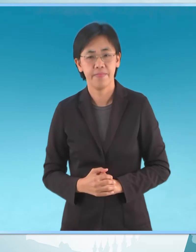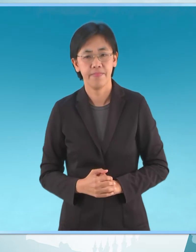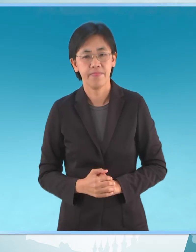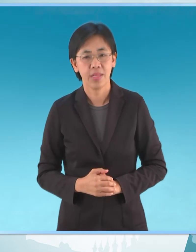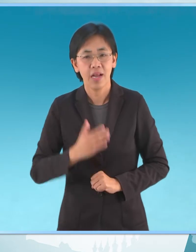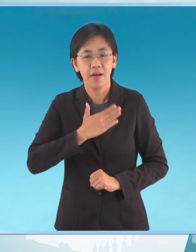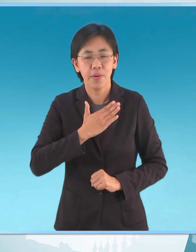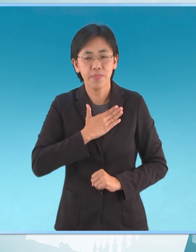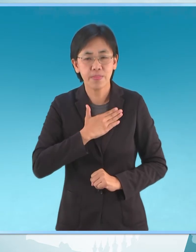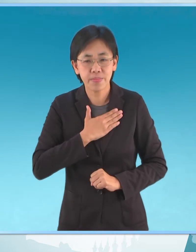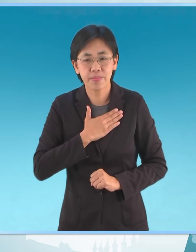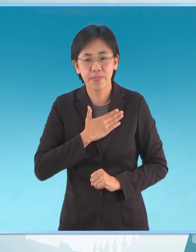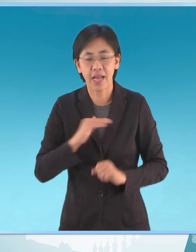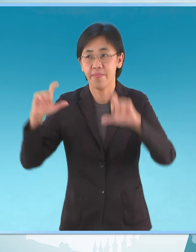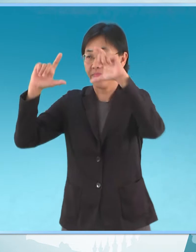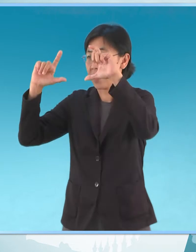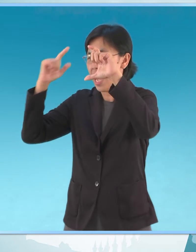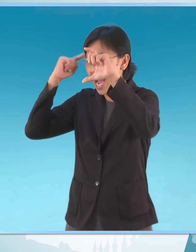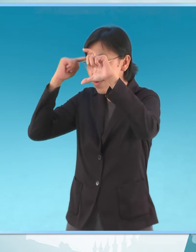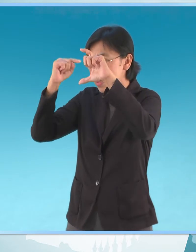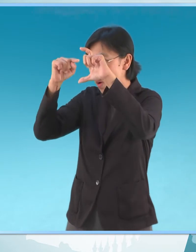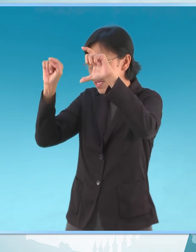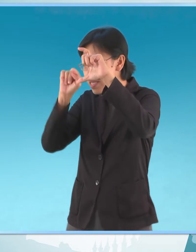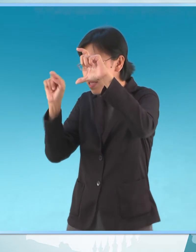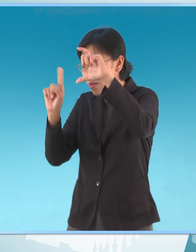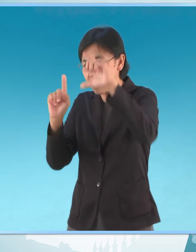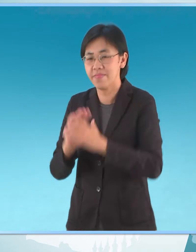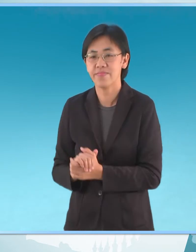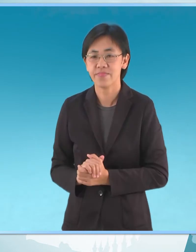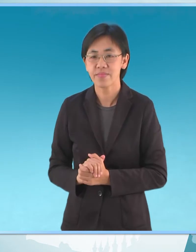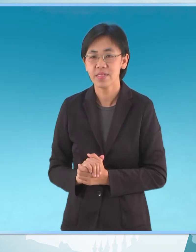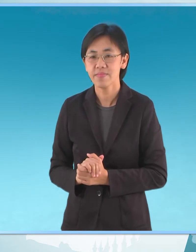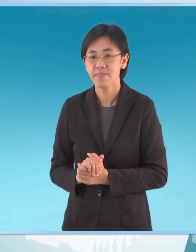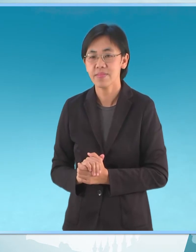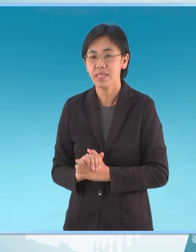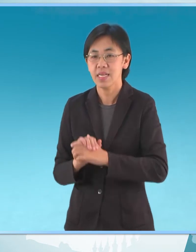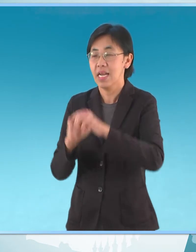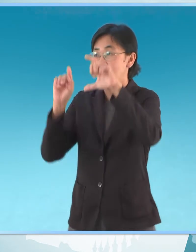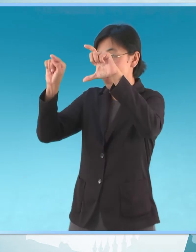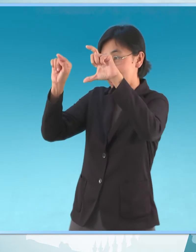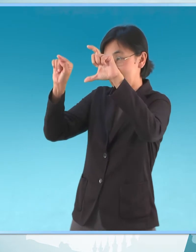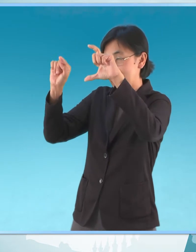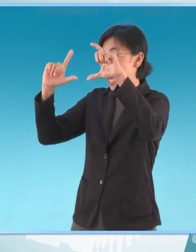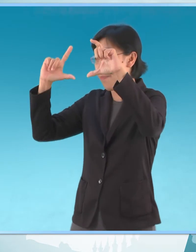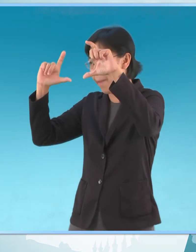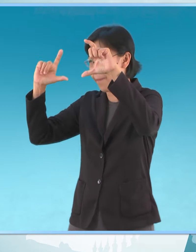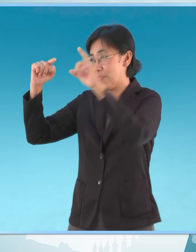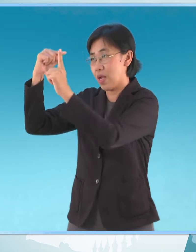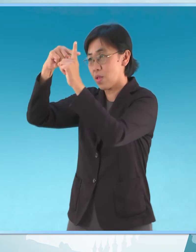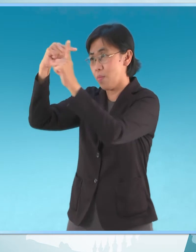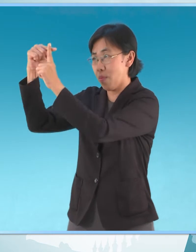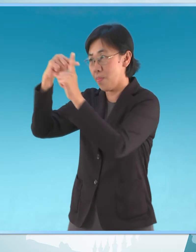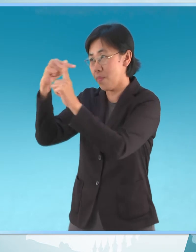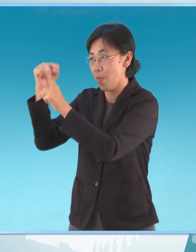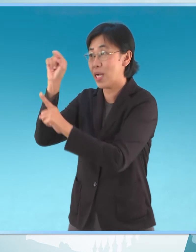ครับผมจะเอาโคมไฟเนี่ยครับมาไว้จุดตัดนะครับทางด้านขวามือด้านบนนะครับเห็นไหมจุดตัดอยู่ด้านบน